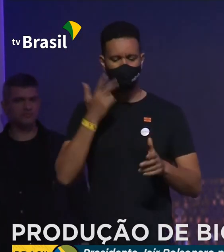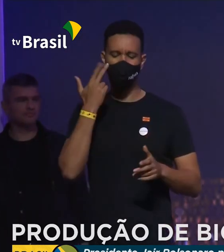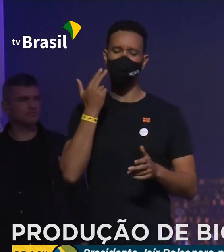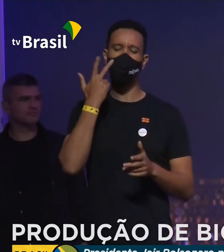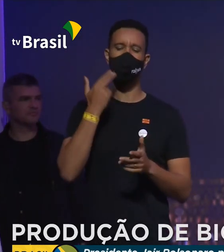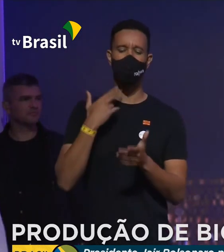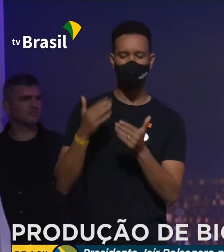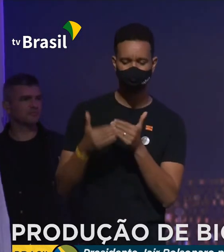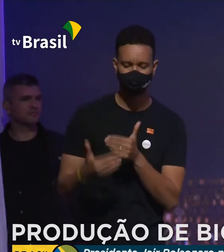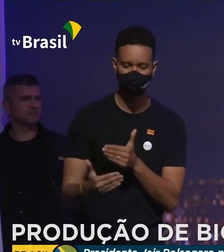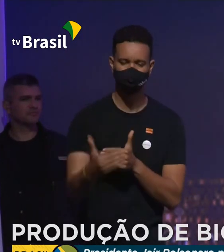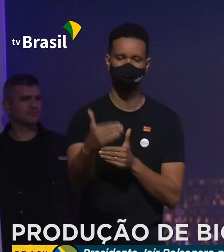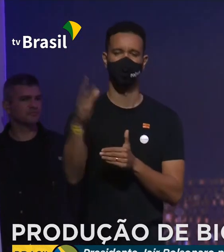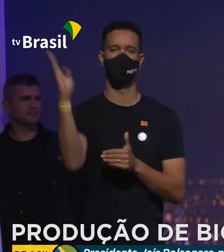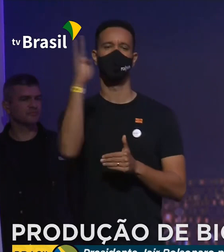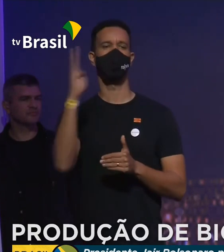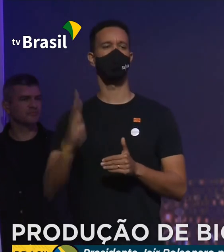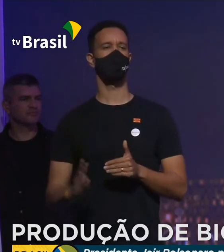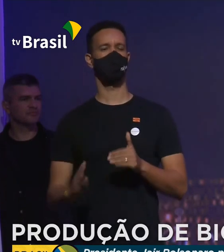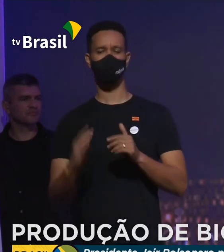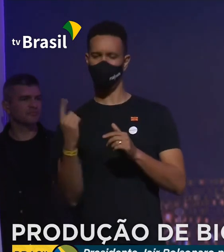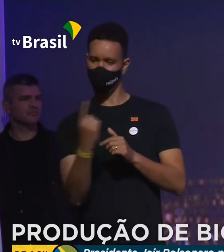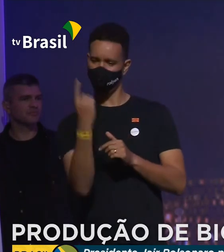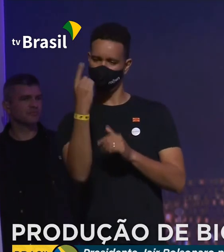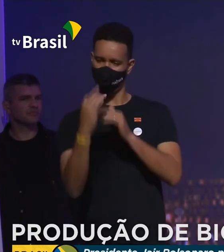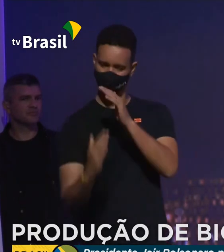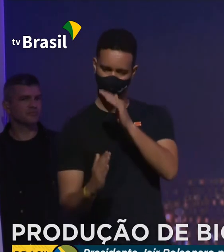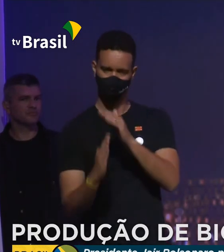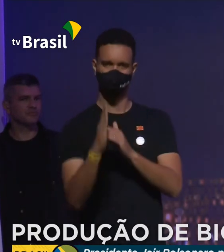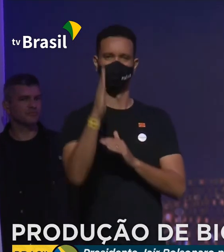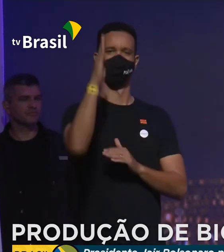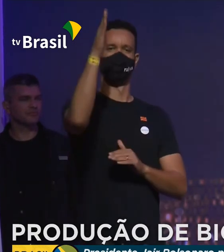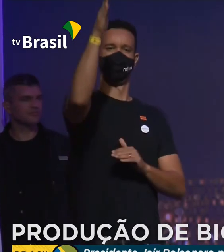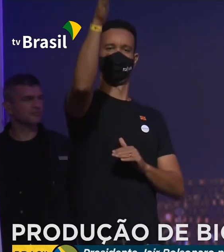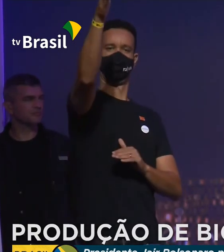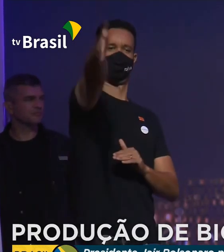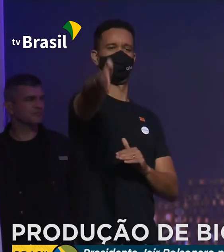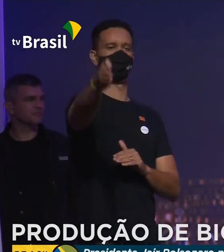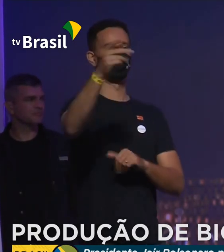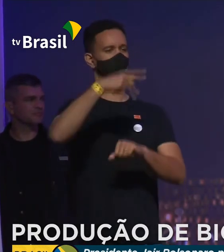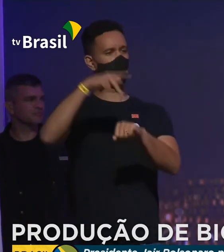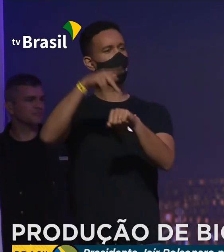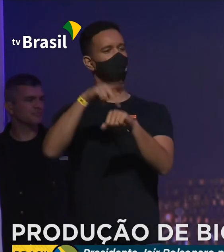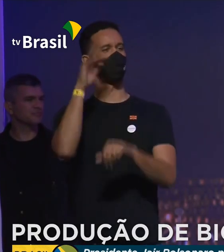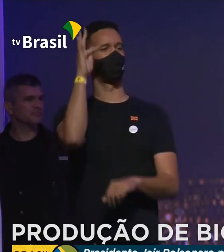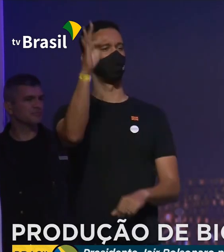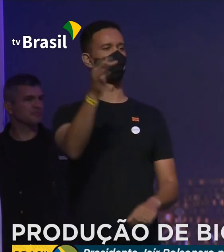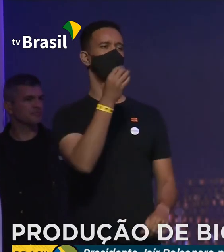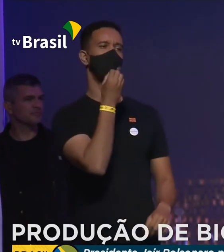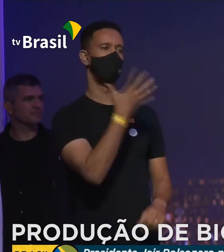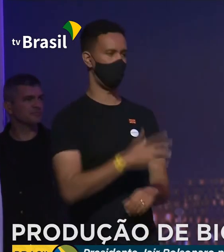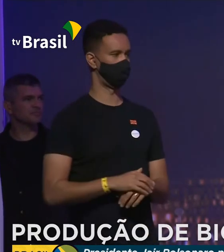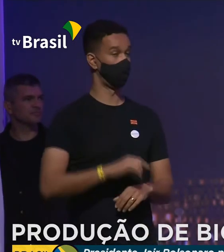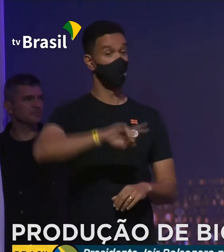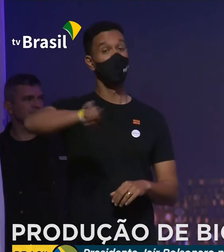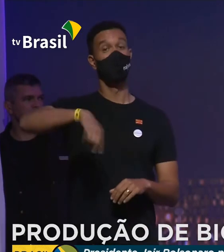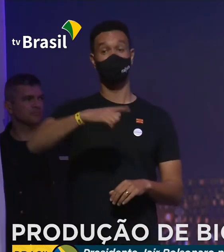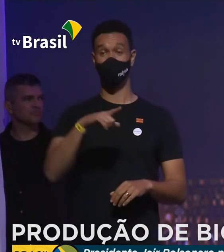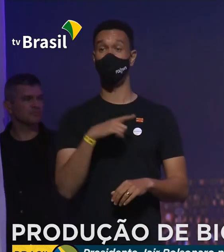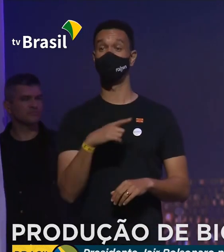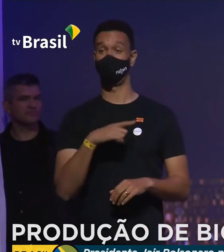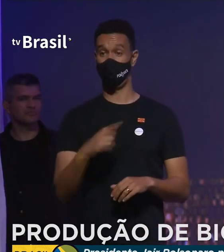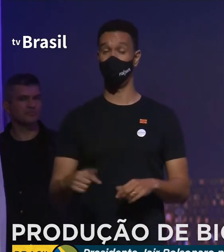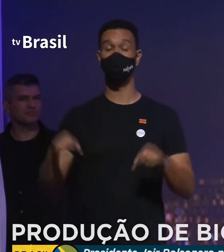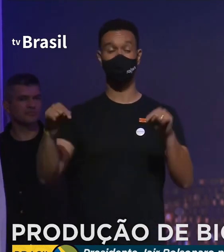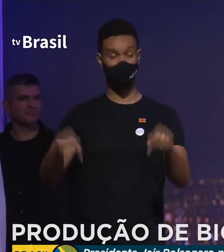cada vez mais o Brasil despontará para o mundo como um país que realmente tem um grande futuro. Nós temos o que os outros não